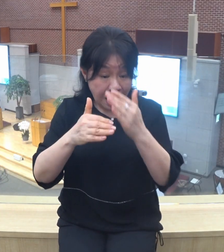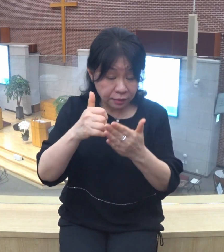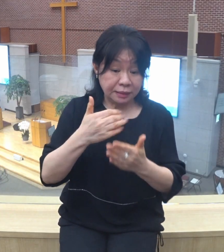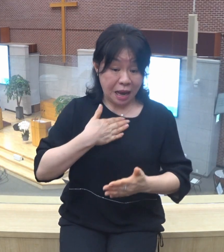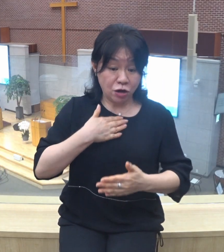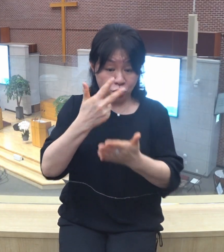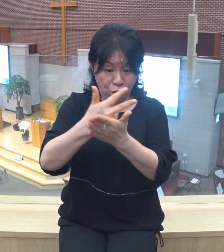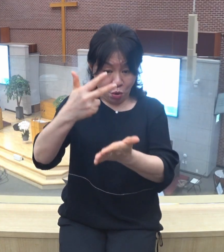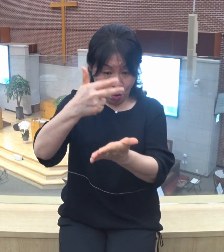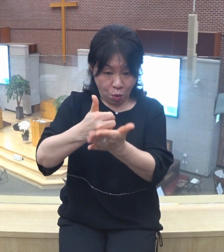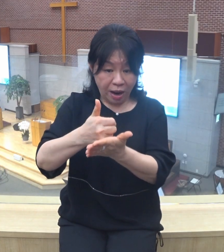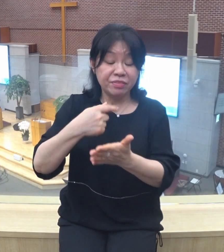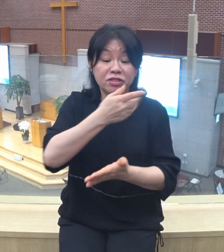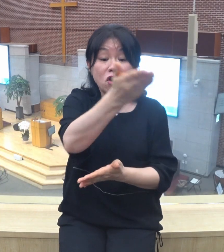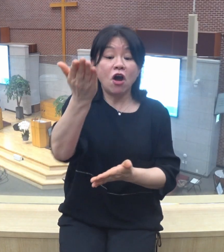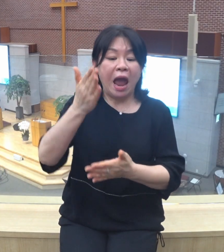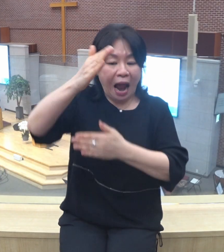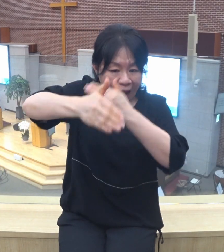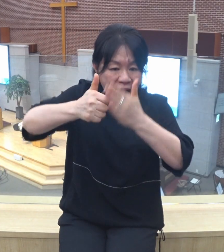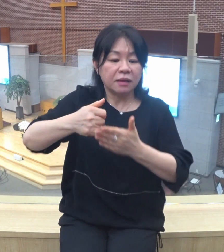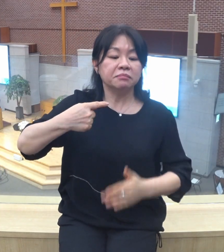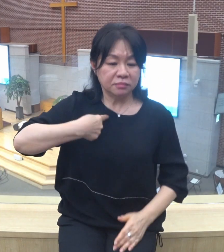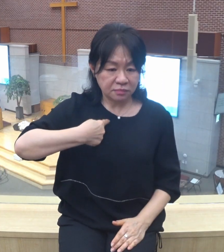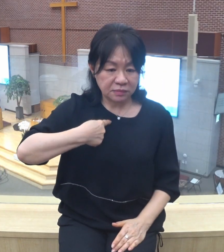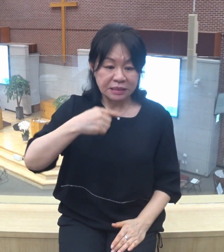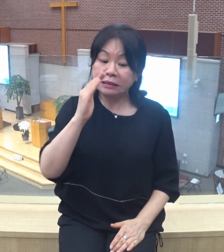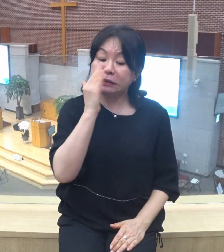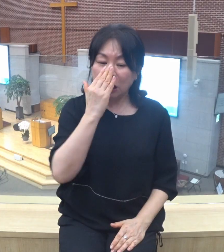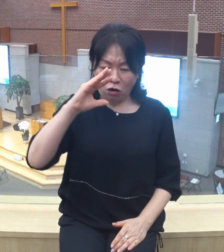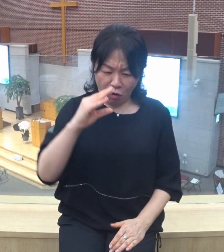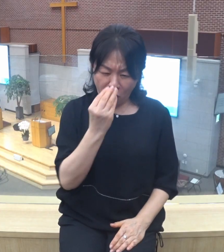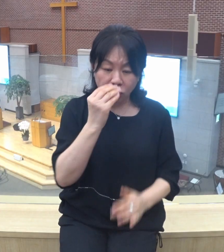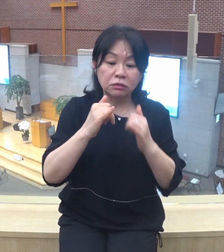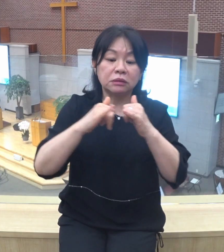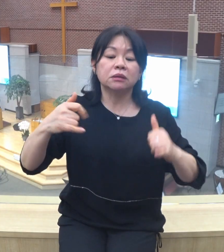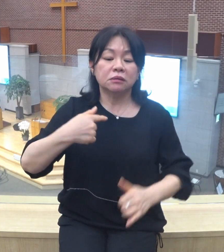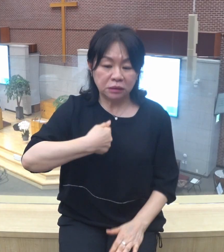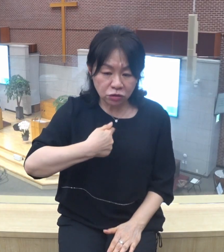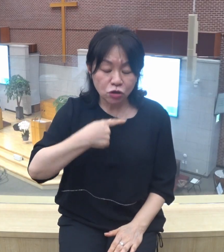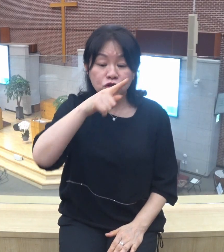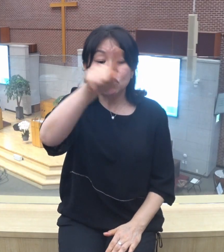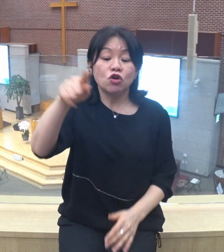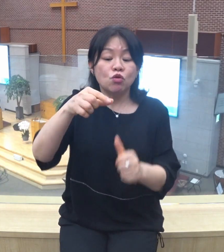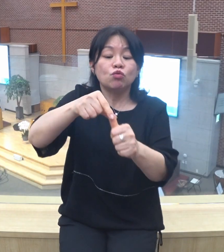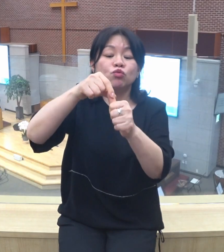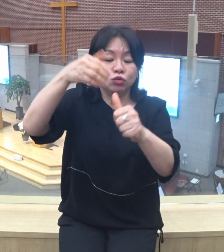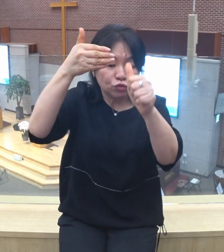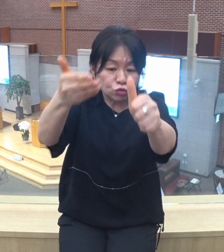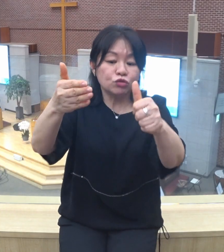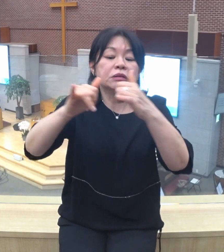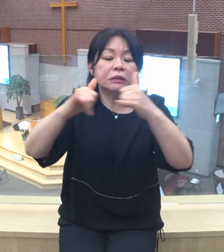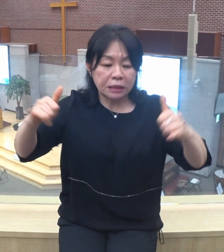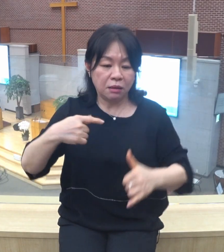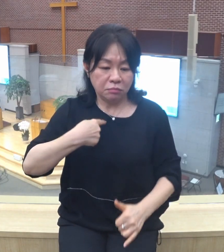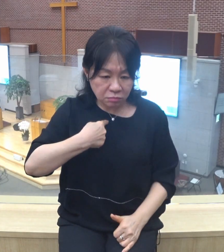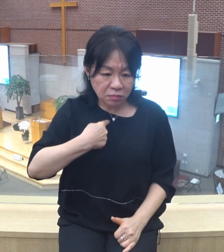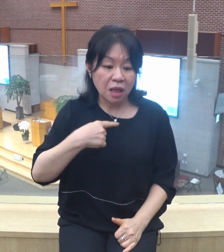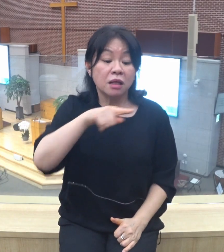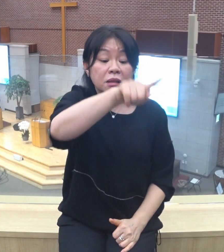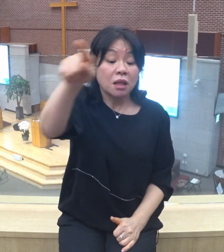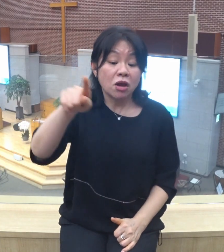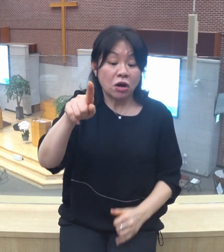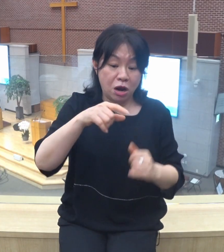대저 나는 여호와 내 하나님이요 이스라엘의 거룩한 이요 내 구원자이니라. 내가 애굽을